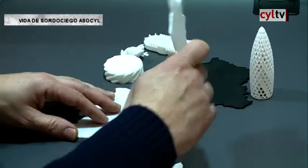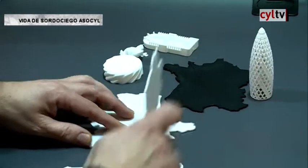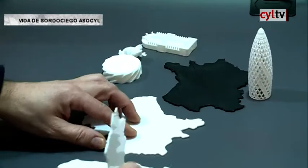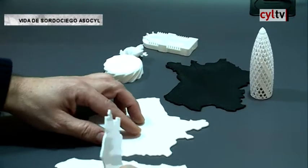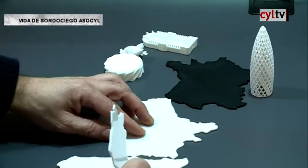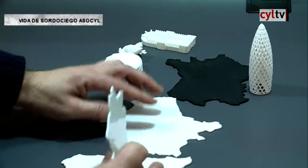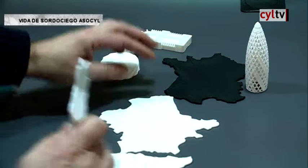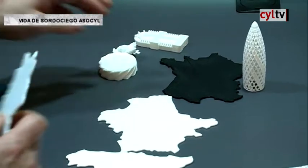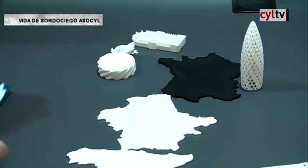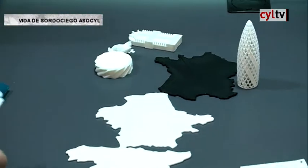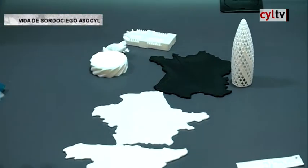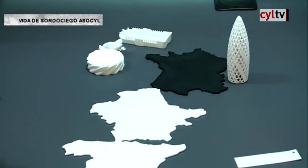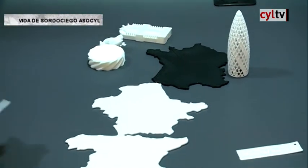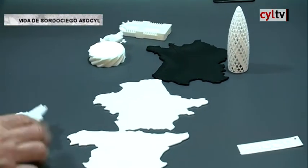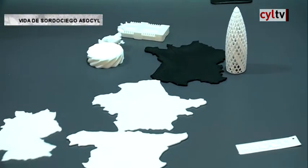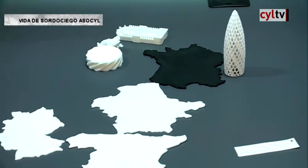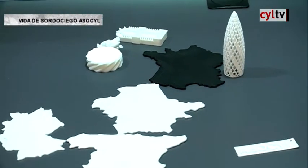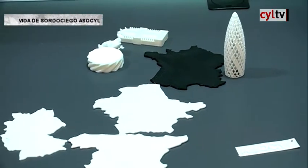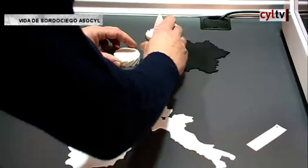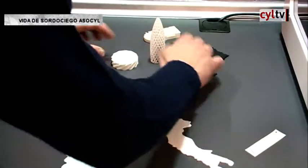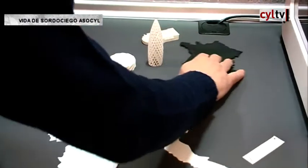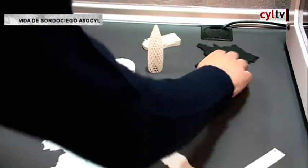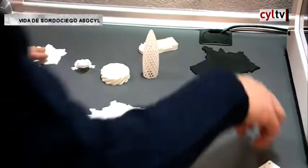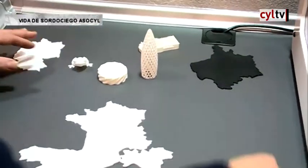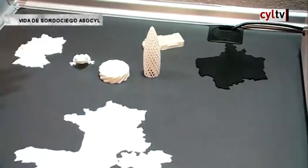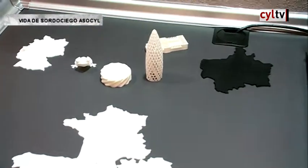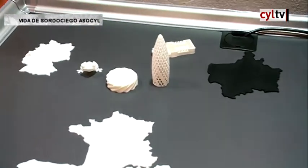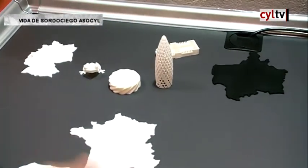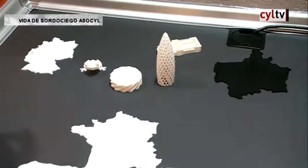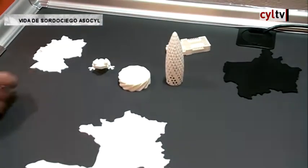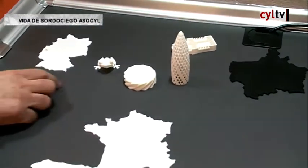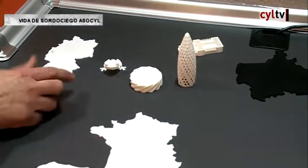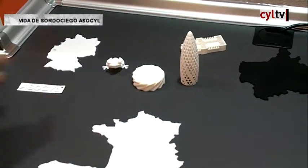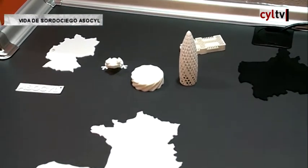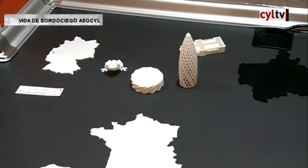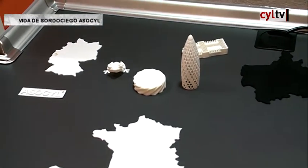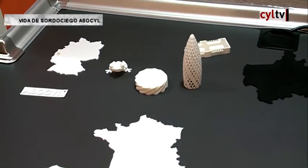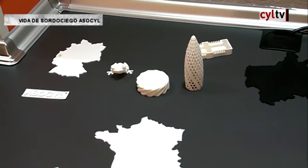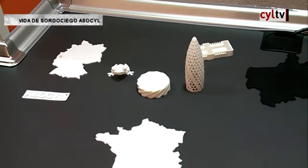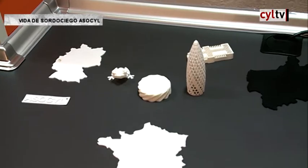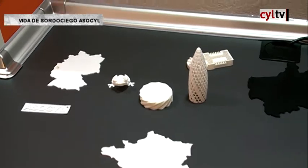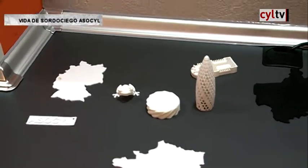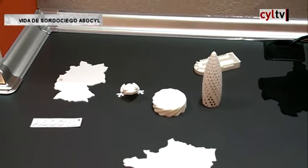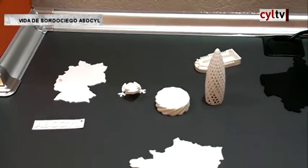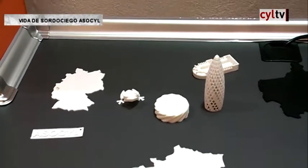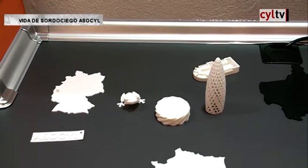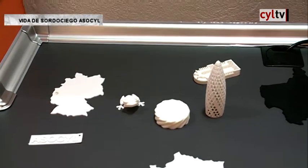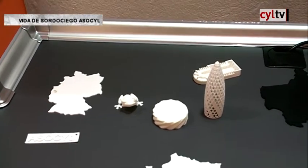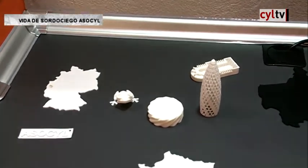Eiffel. La Torre Eiffel no la puedes tocar, claro, pero le diseñas en la impresora 3D y gracias a